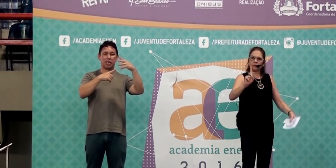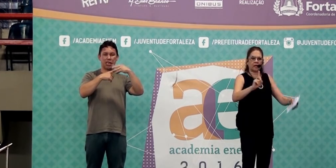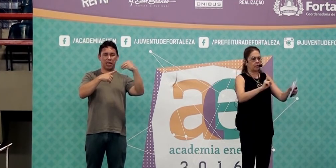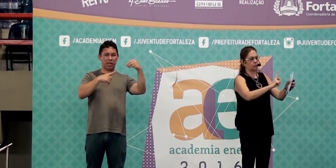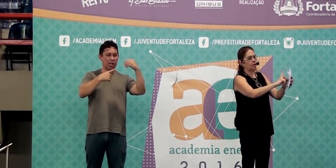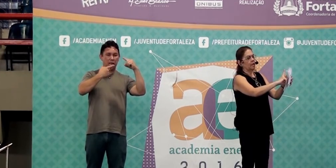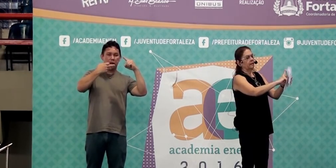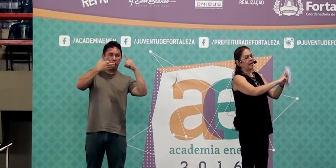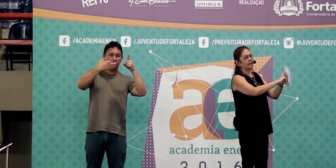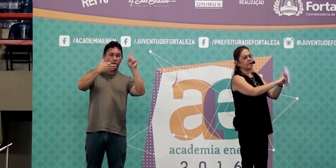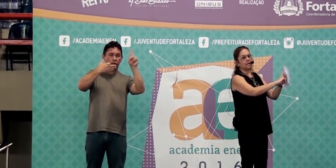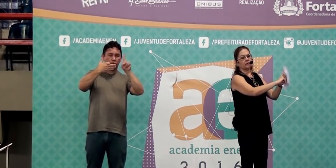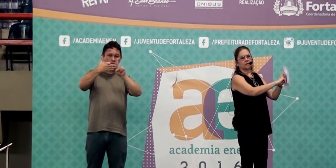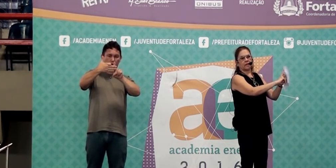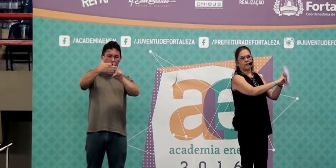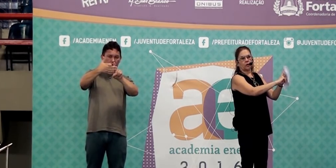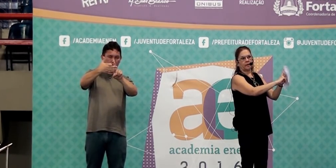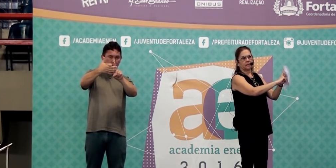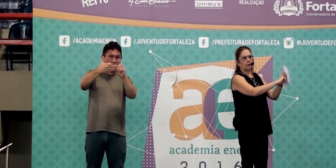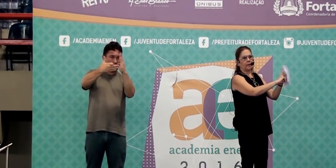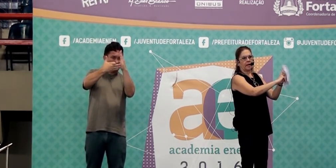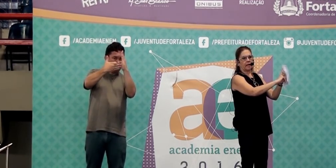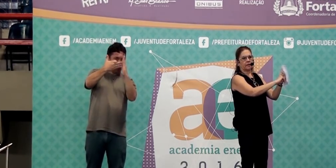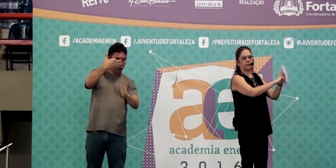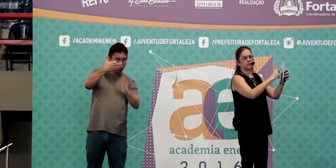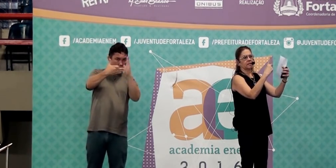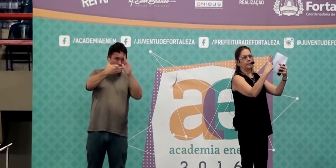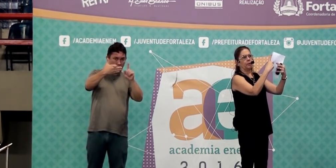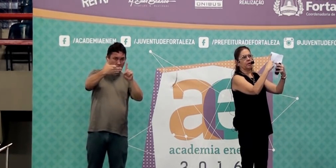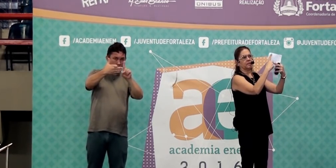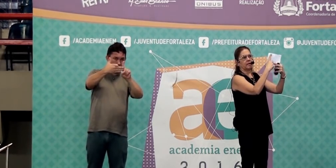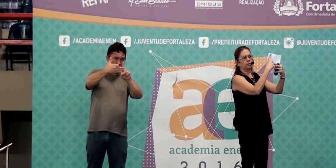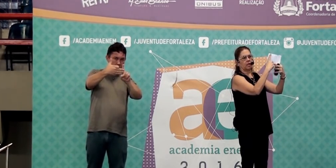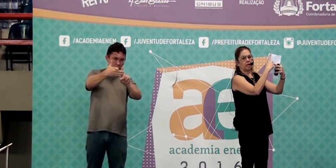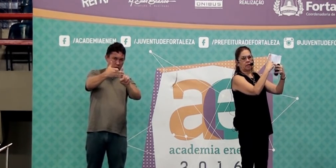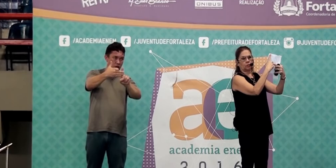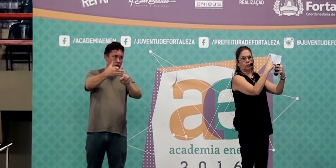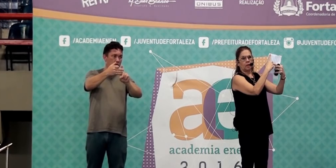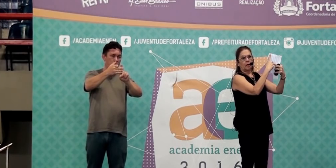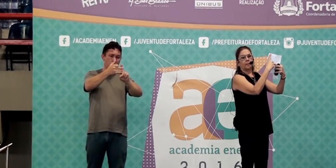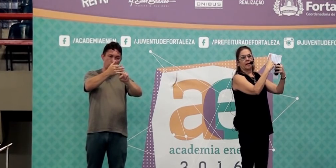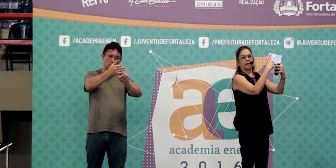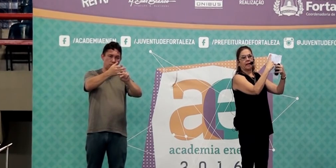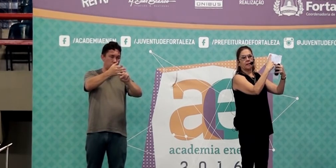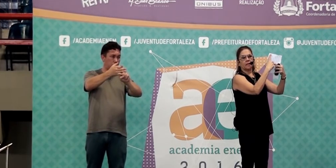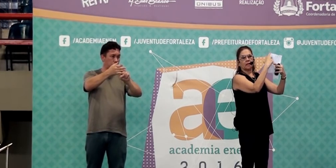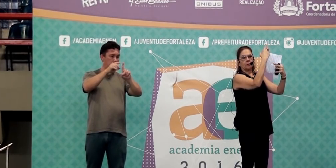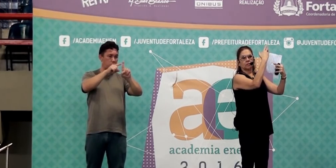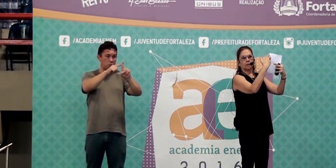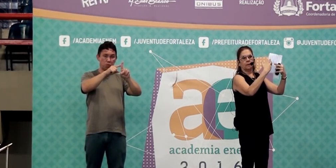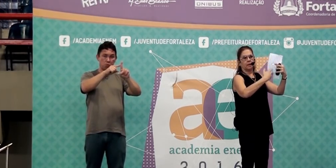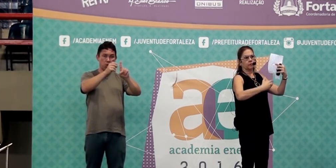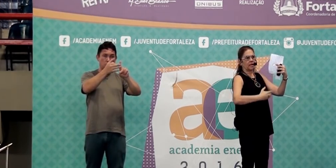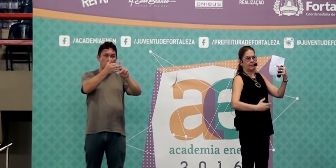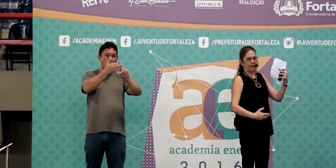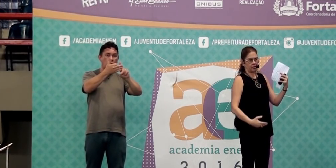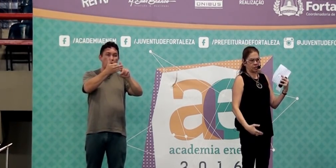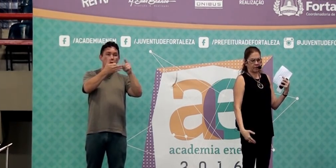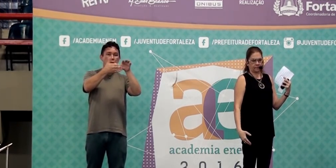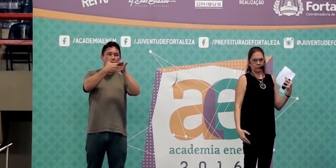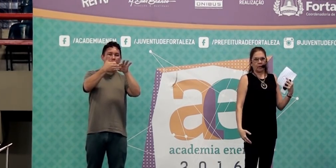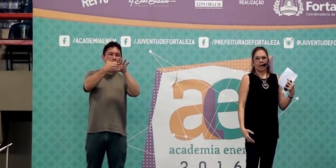esse seu dedo. Na linha que você for começar o parágrafo, você põe seu dedo para delimitar o tamanho